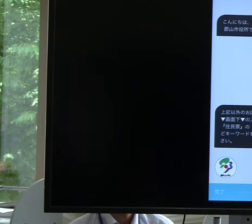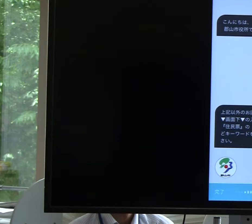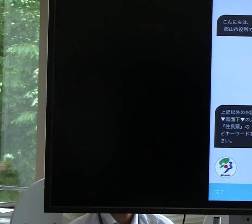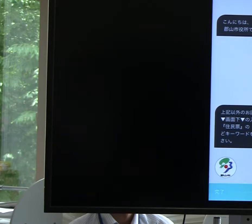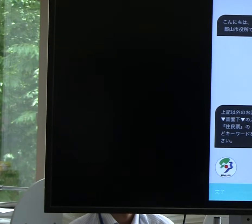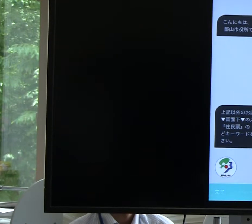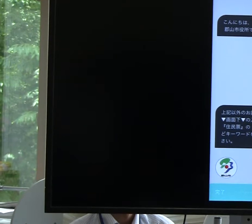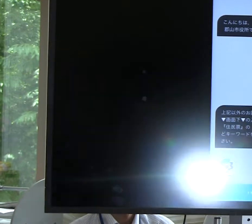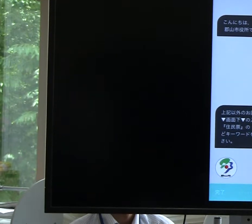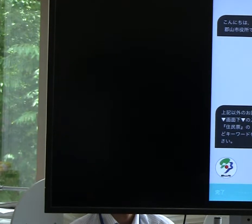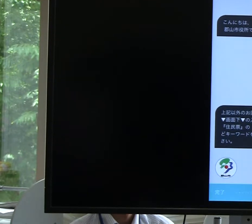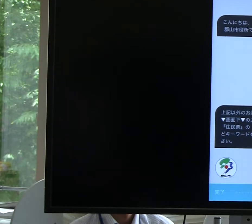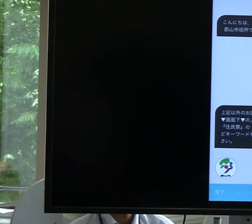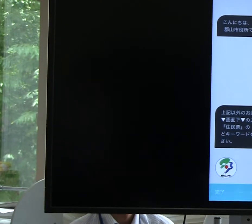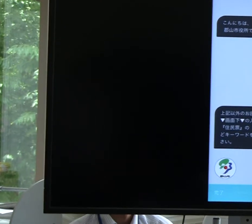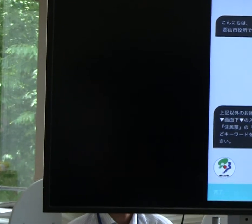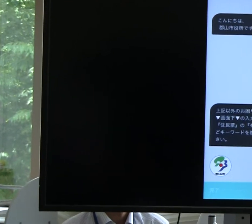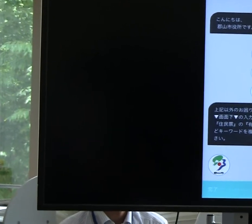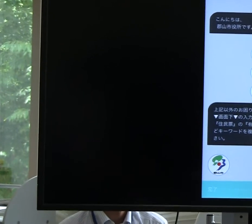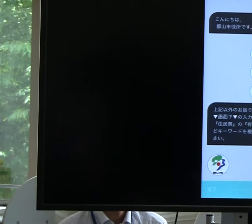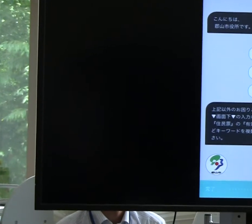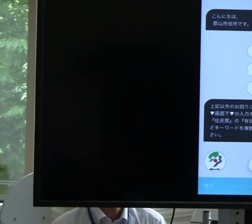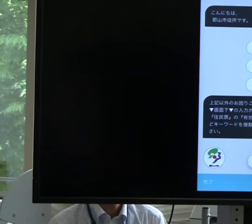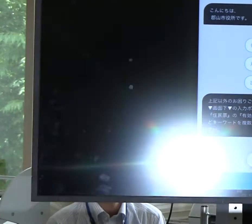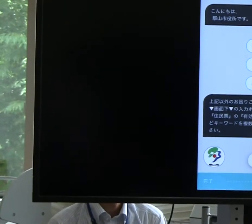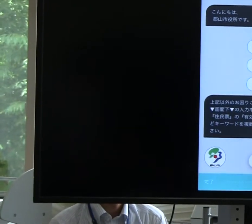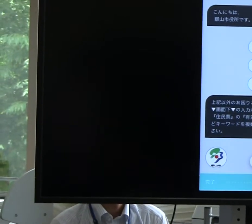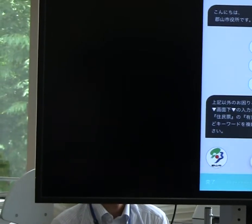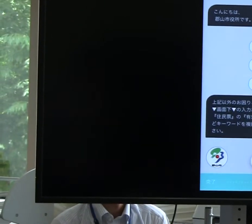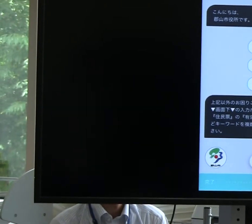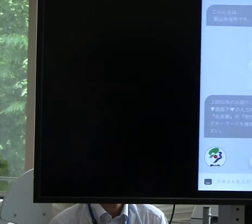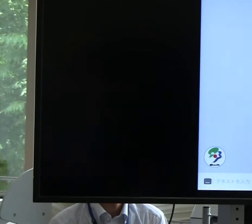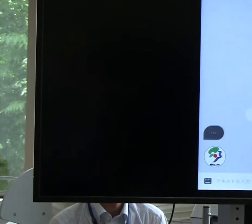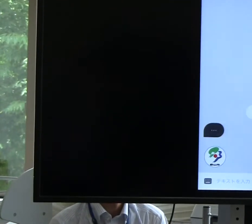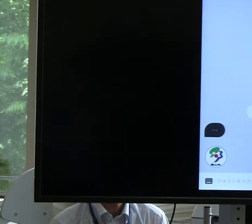コンビニ交付はどこでできる？